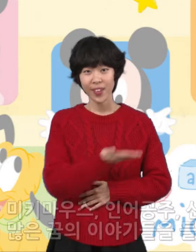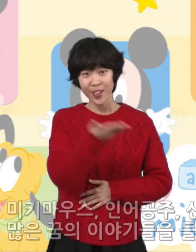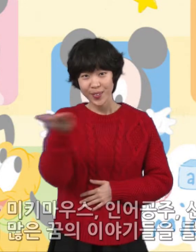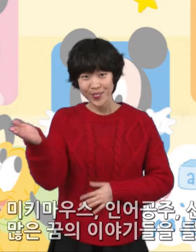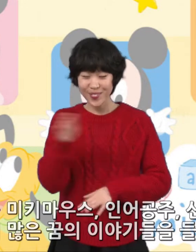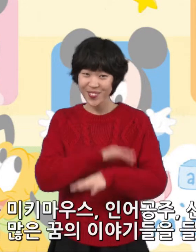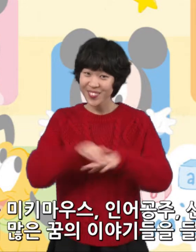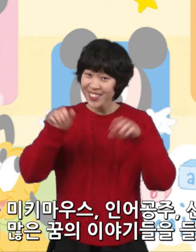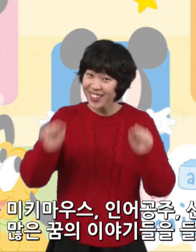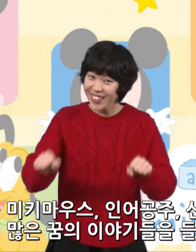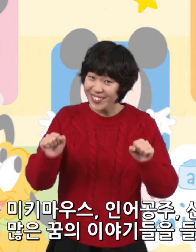여러분 안녕.